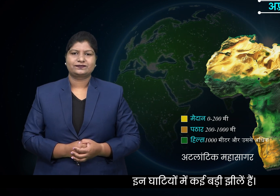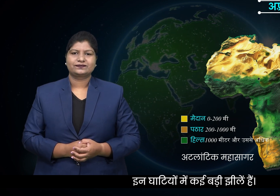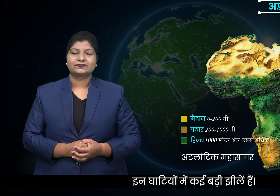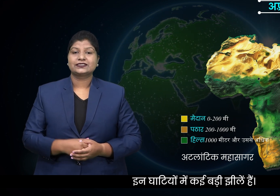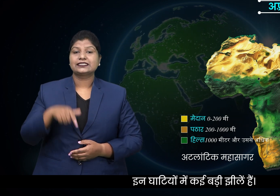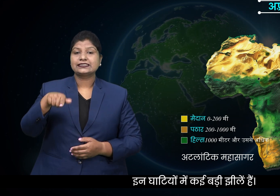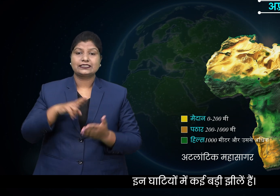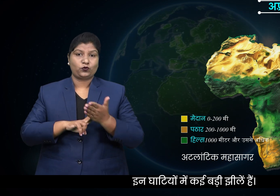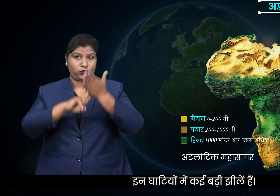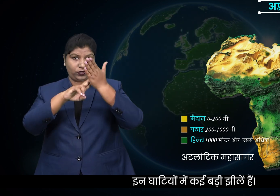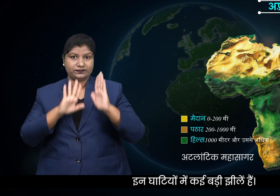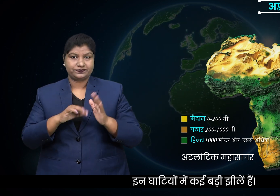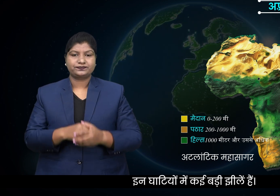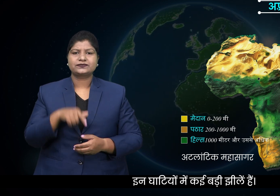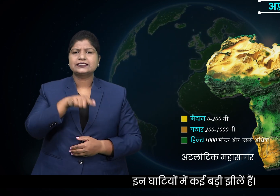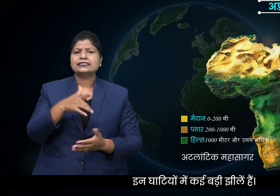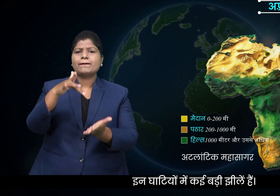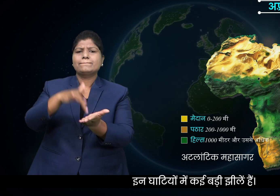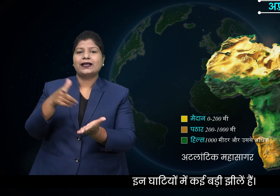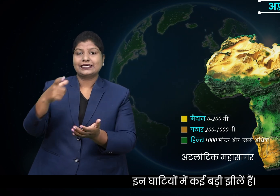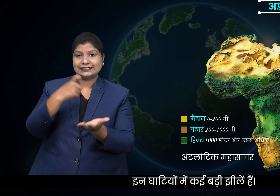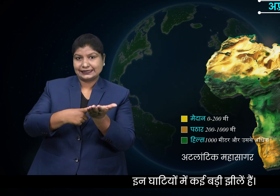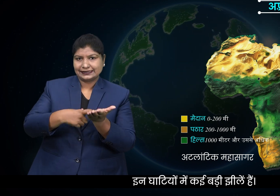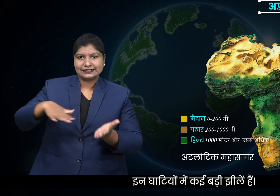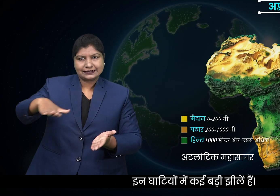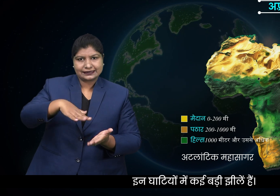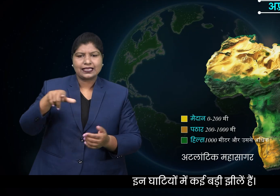इन घाटियों में कई बड़ी झीलें हैं।